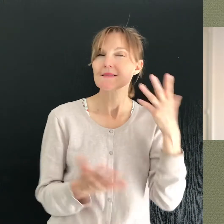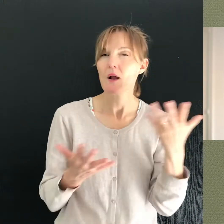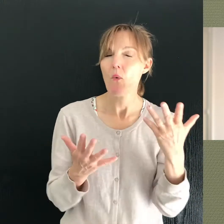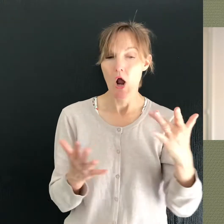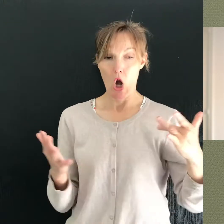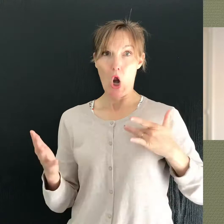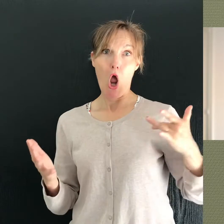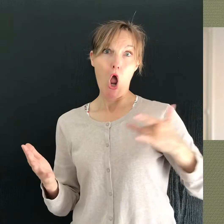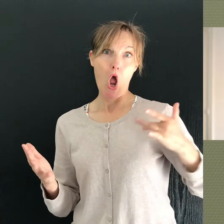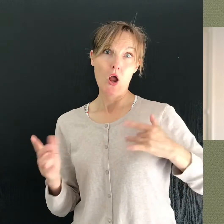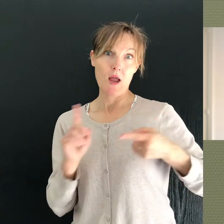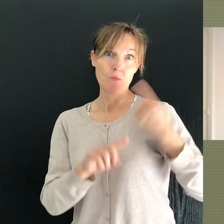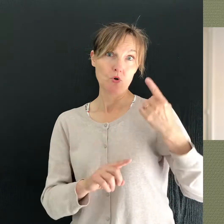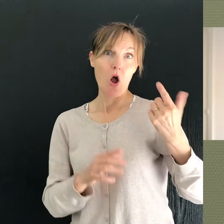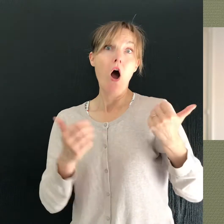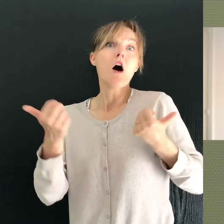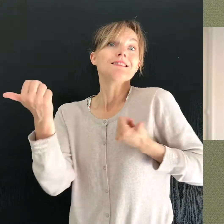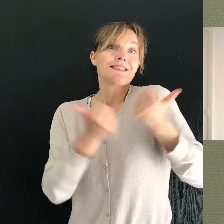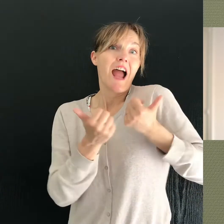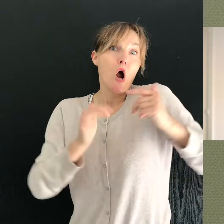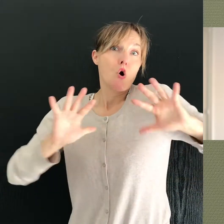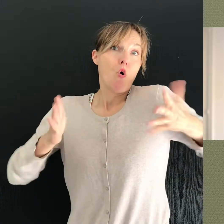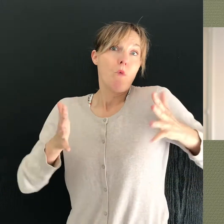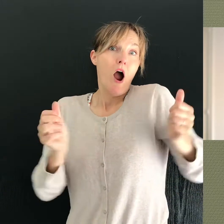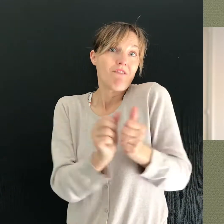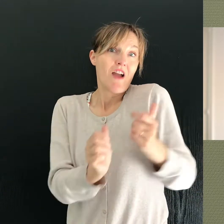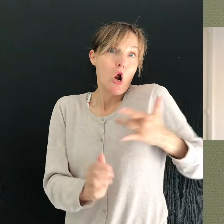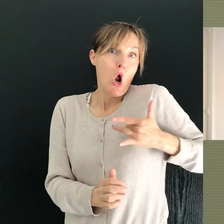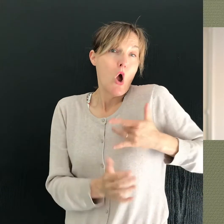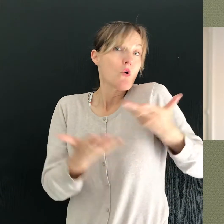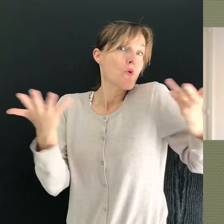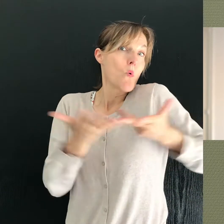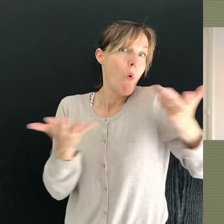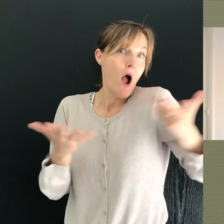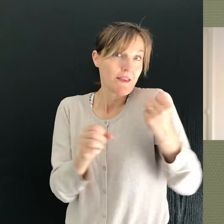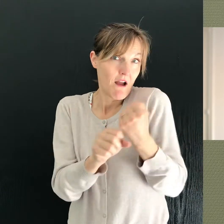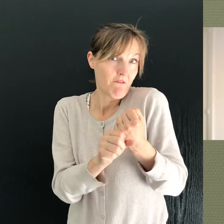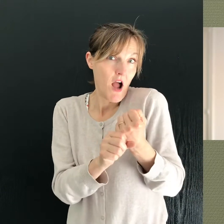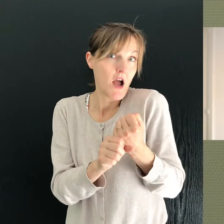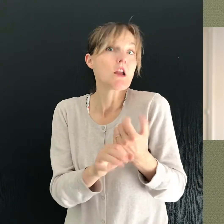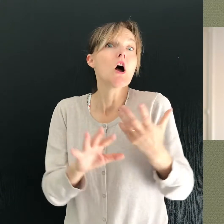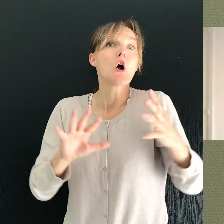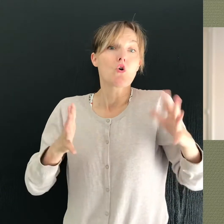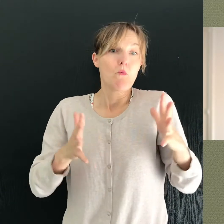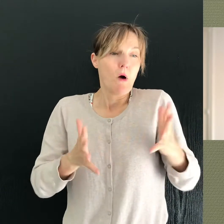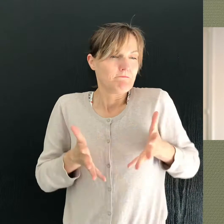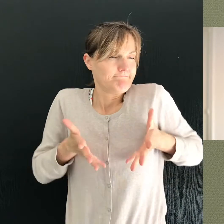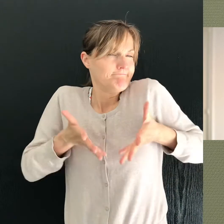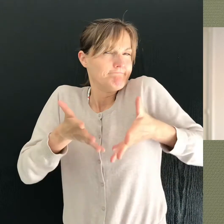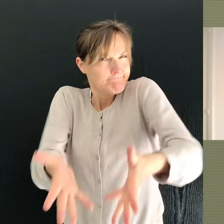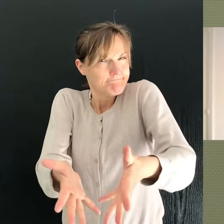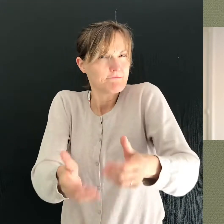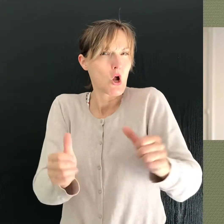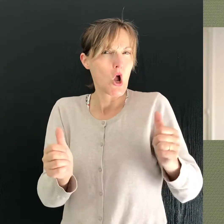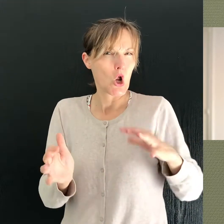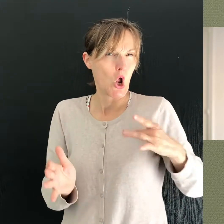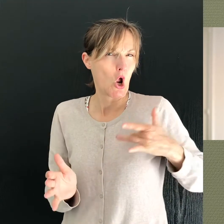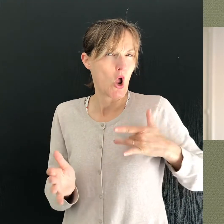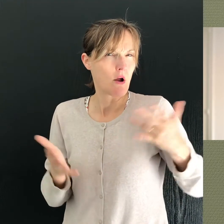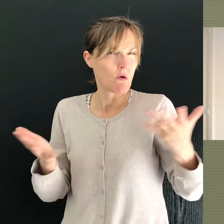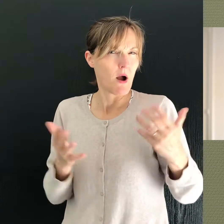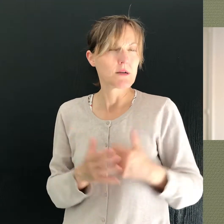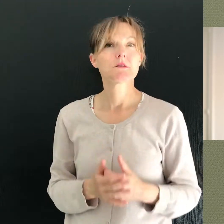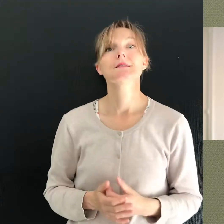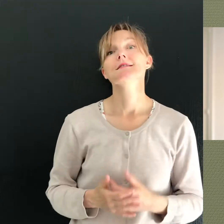quel cœur nous le servons et avec quel cœur nous travaillons, avec quel cœur nous nous donnons. Et c'est exactement